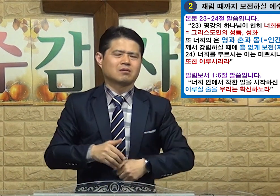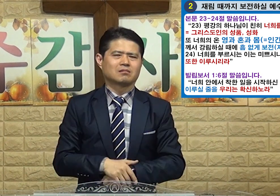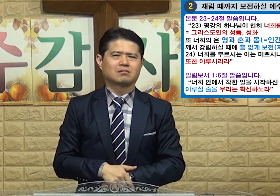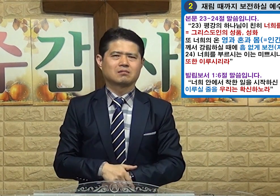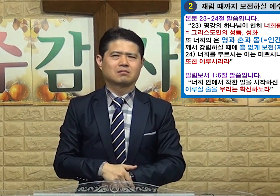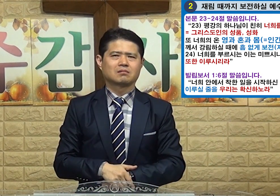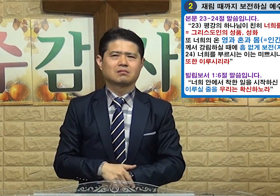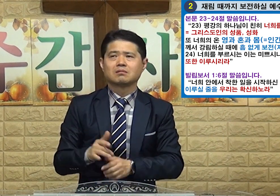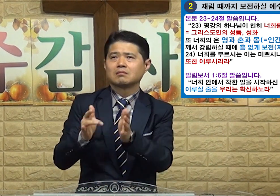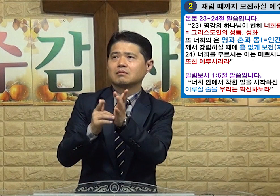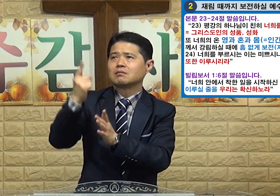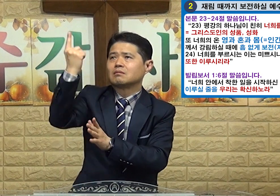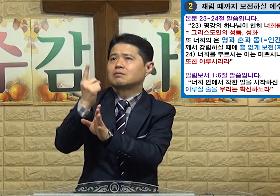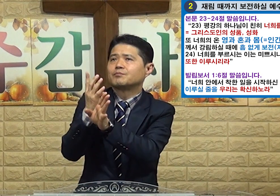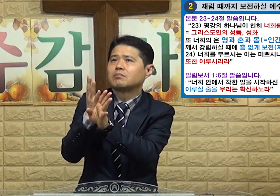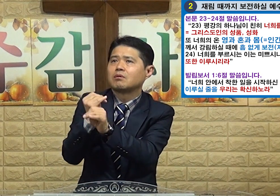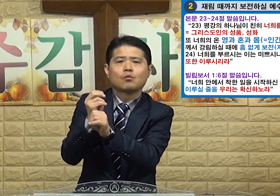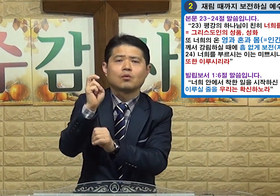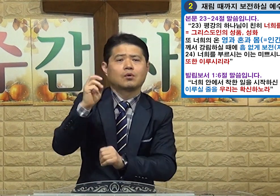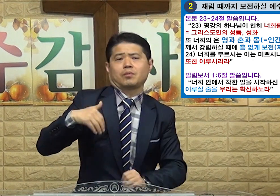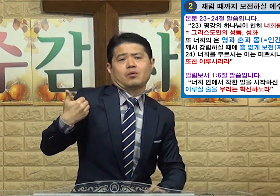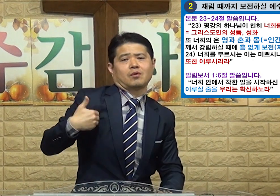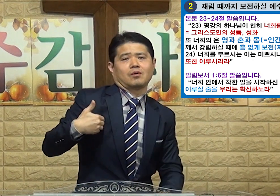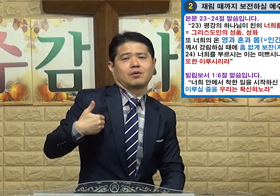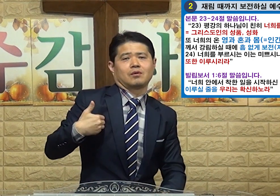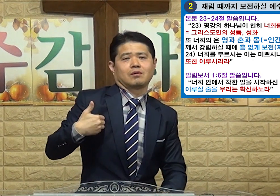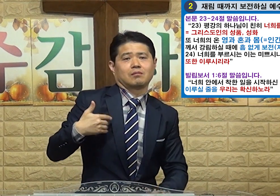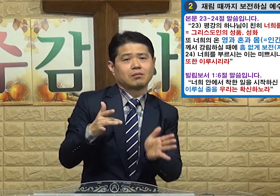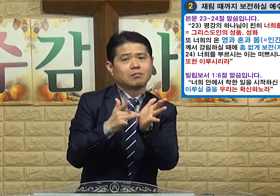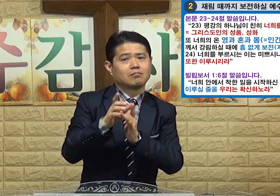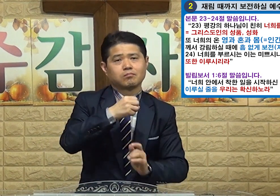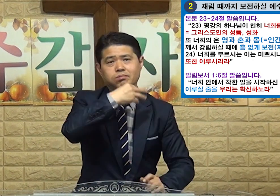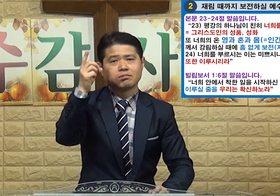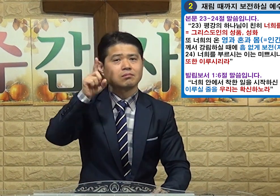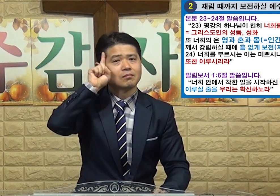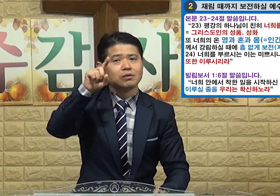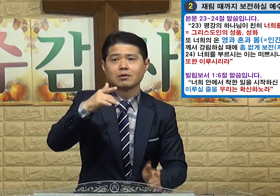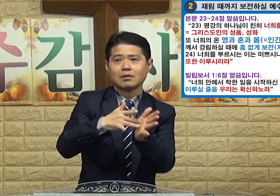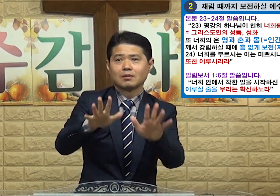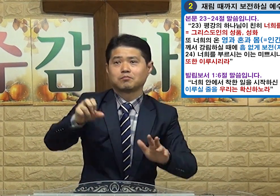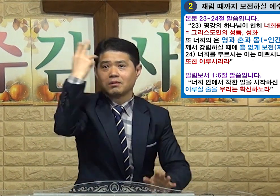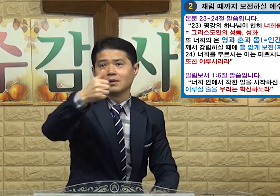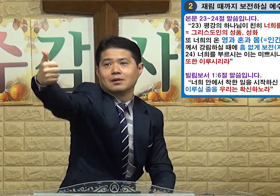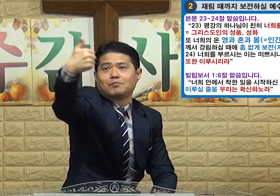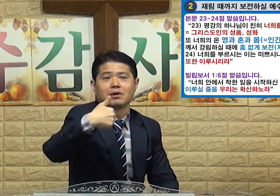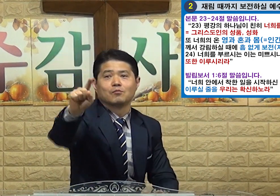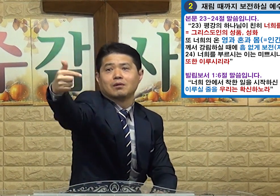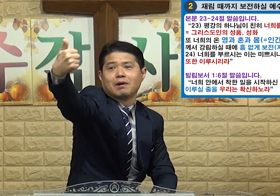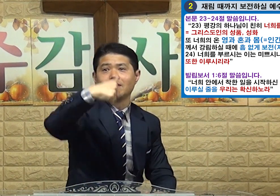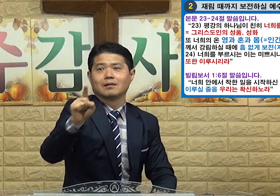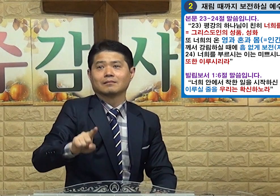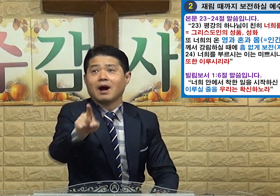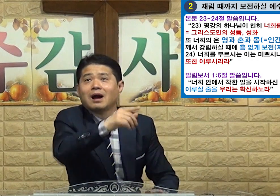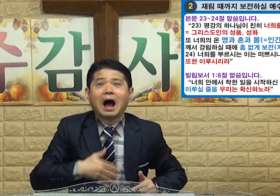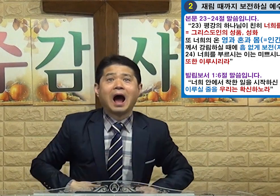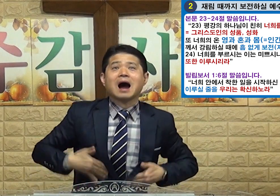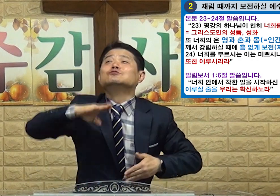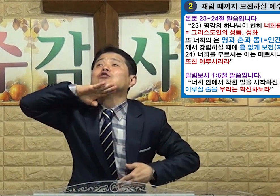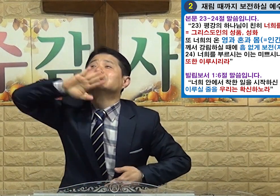예수님께서 언제 오실지 모릅니다. 어떻게 바로 우리 눈앞에